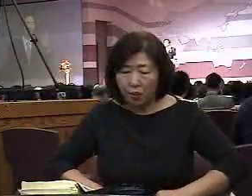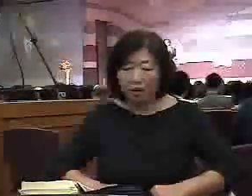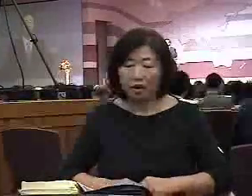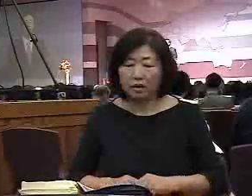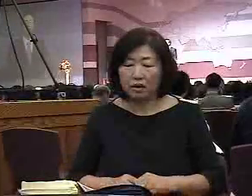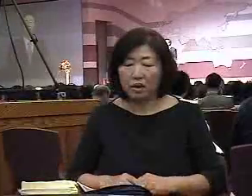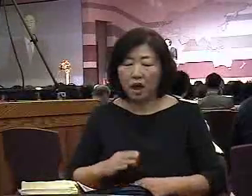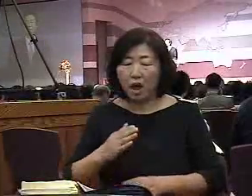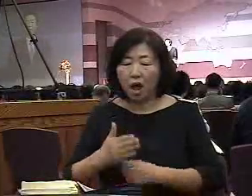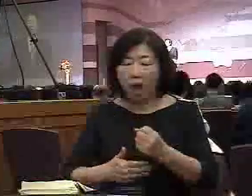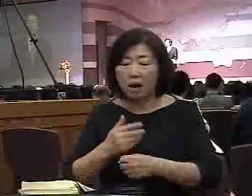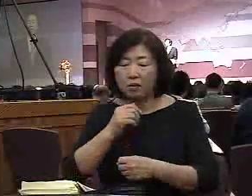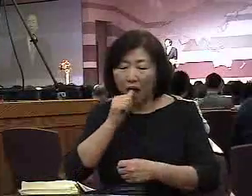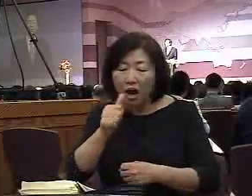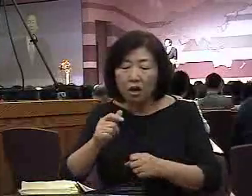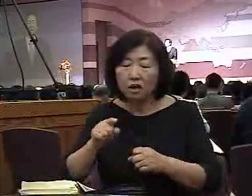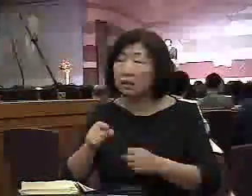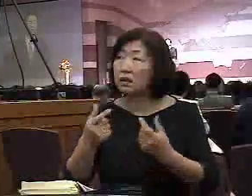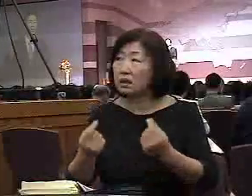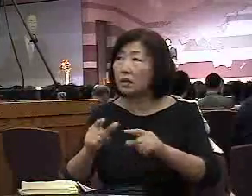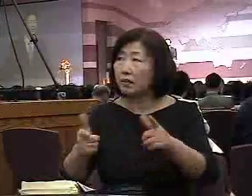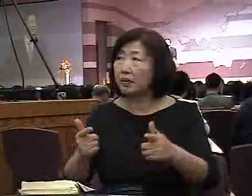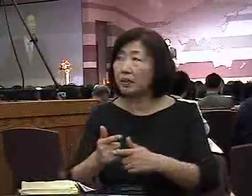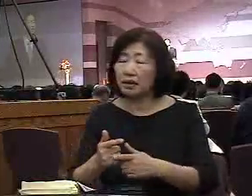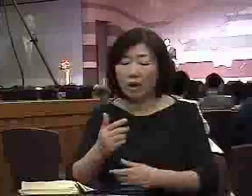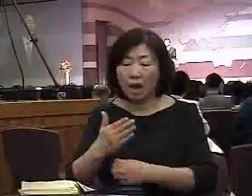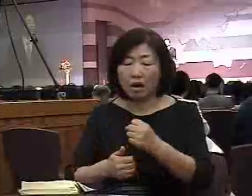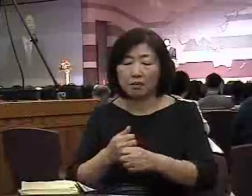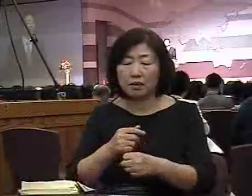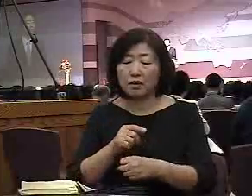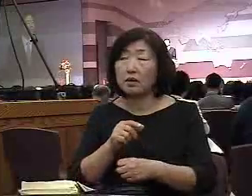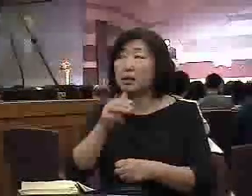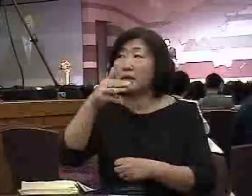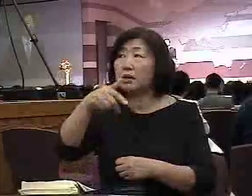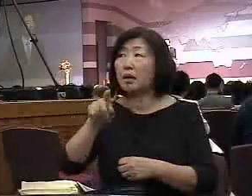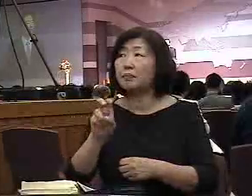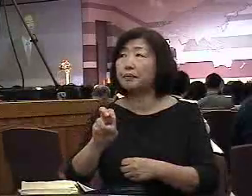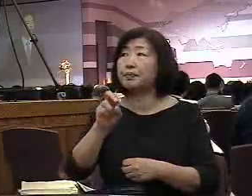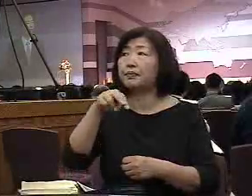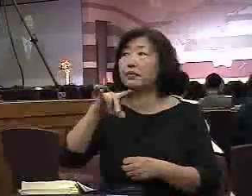두실까요? 절대로 그렇지 않아요. 우리 하나님은 참새가 아니시거든요.